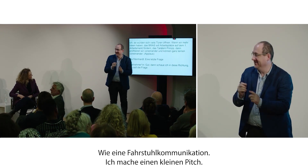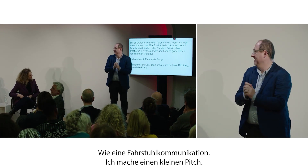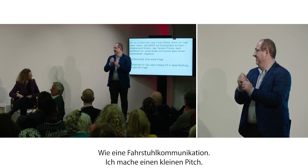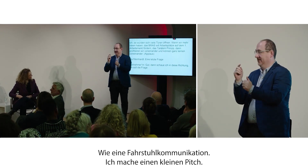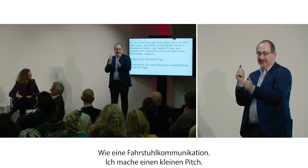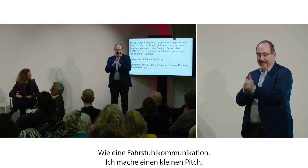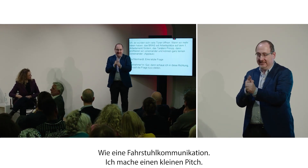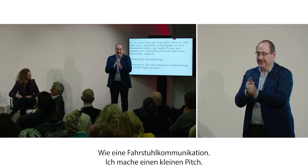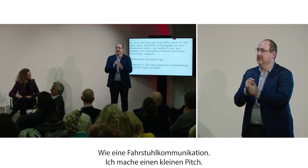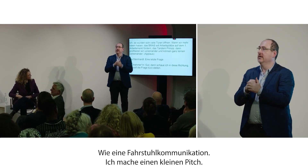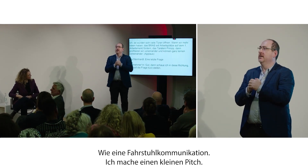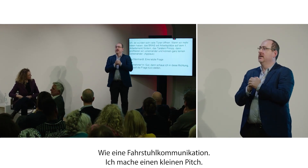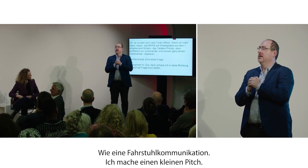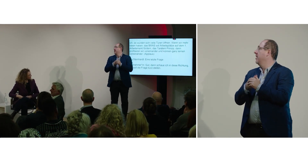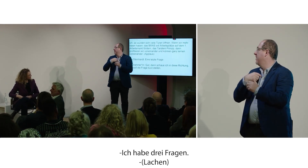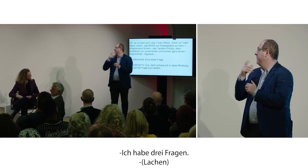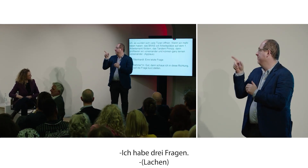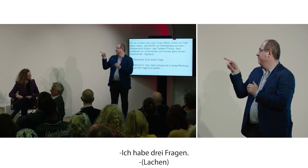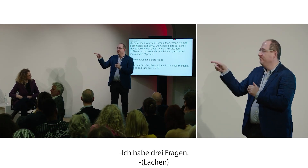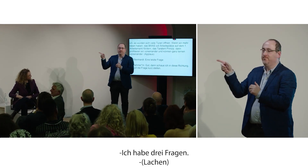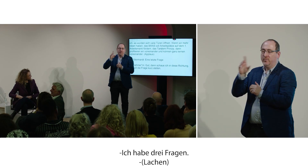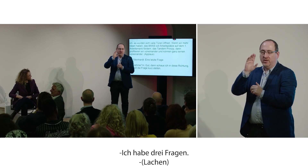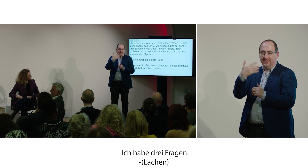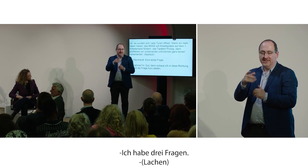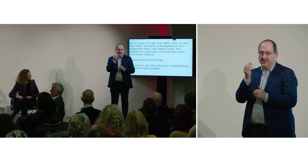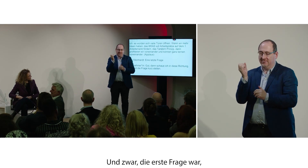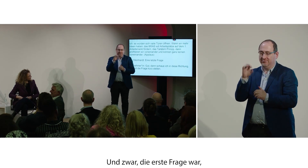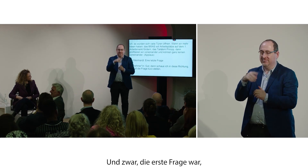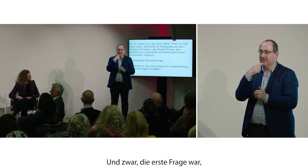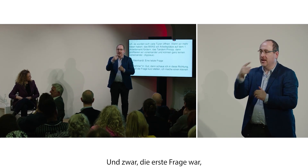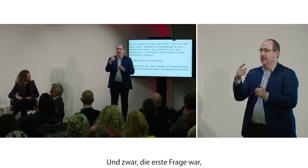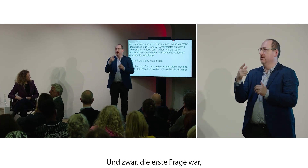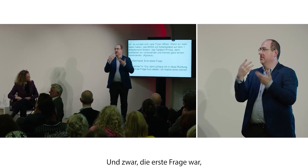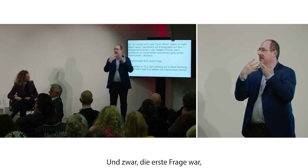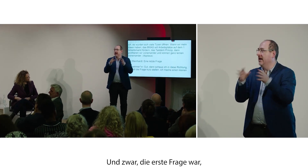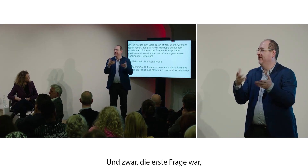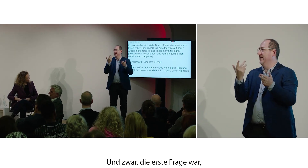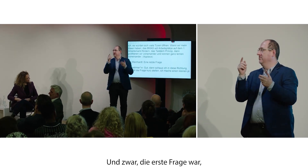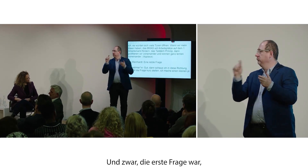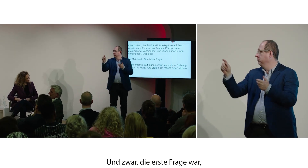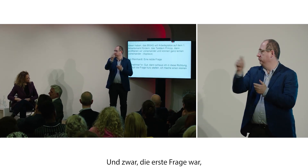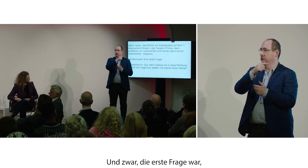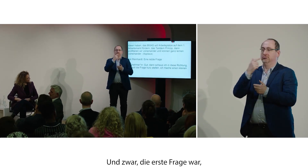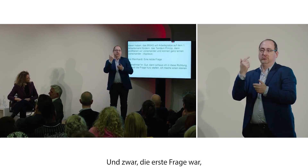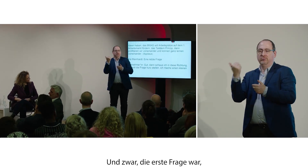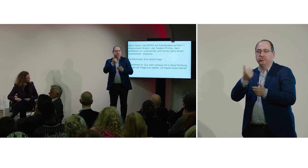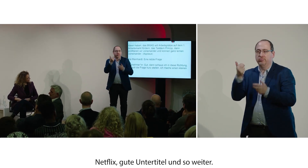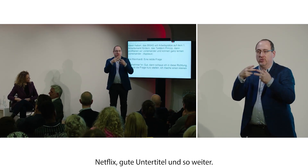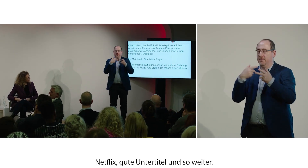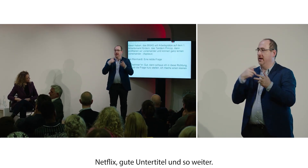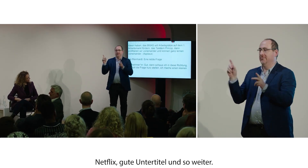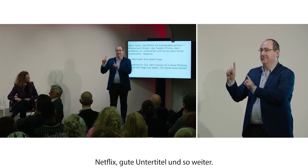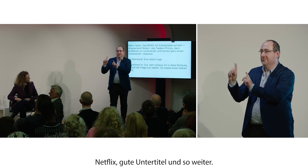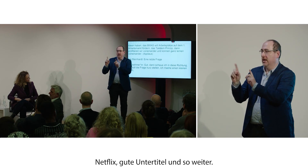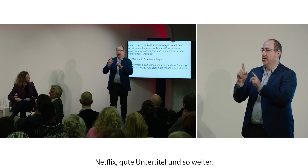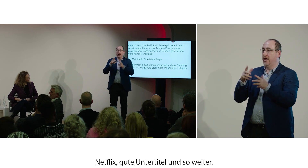wie so eine Fahrstuhlkommunikation. Also ich mache jetzt so einen kleinen Pitch, ich habe drei Fragen. Und zwar die erste Frage war